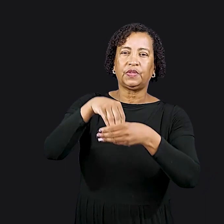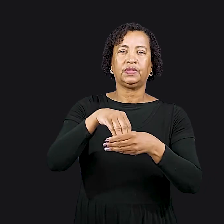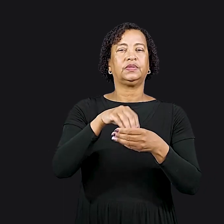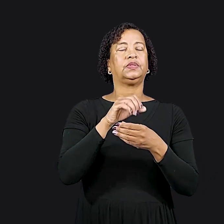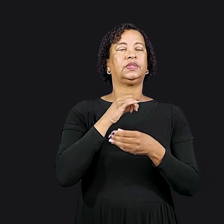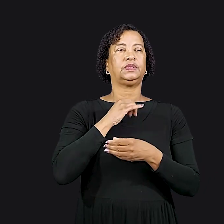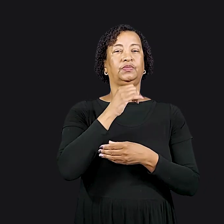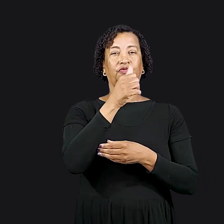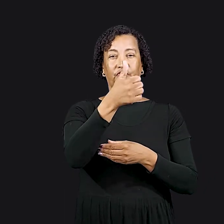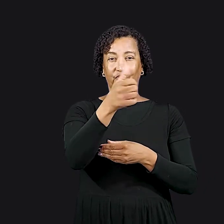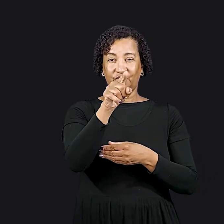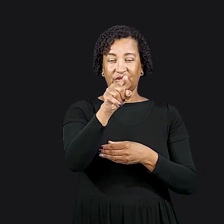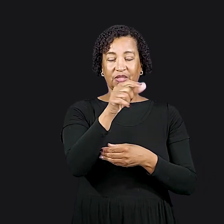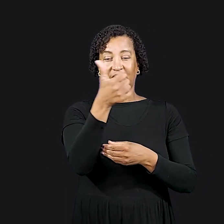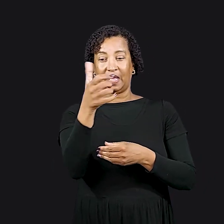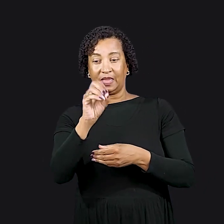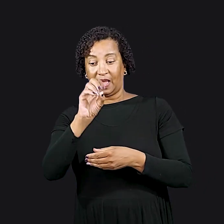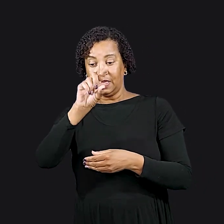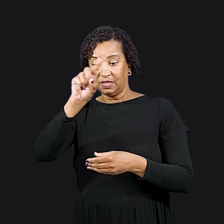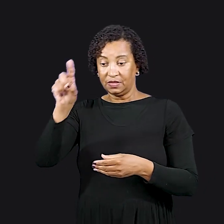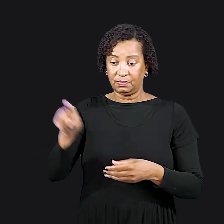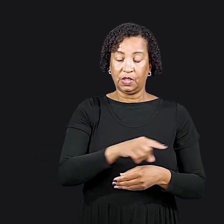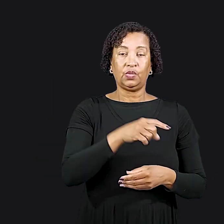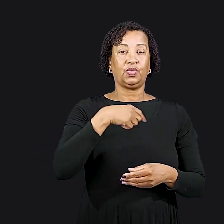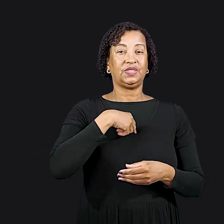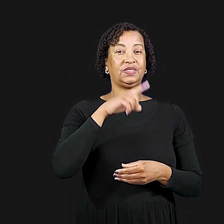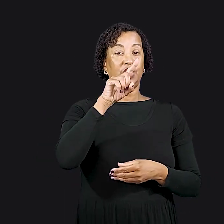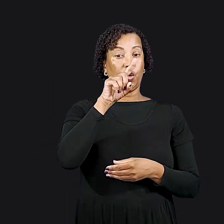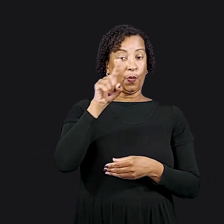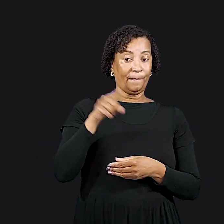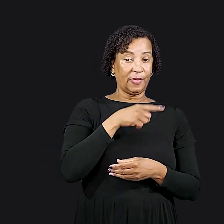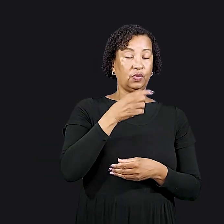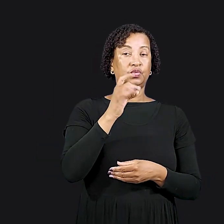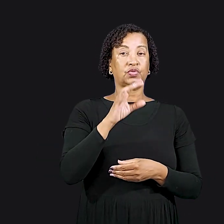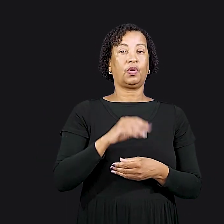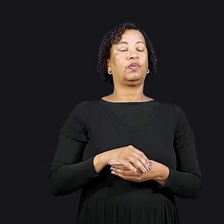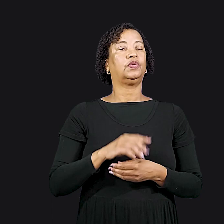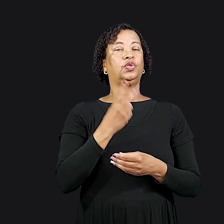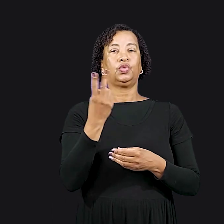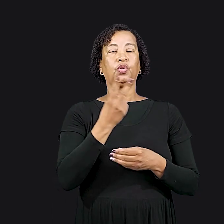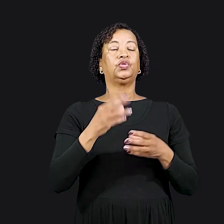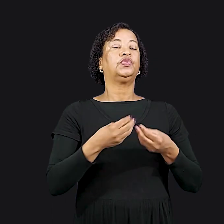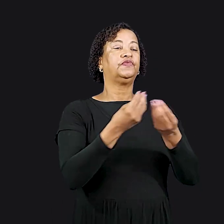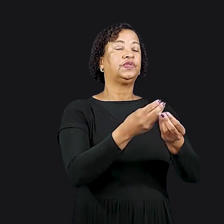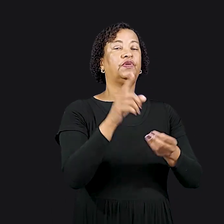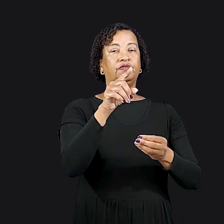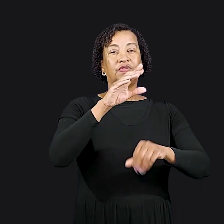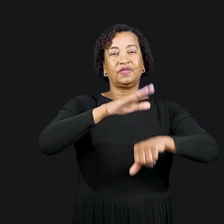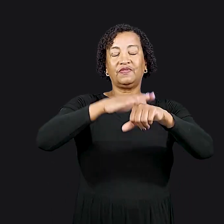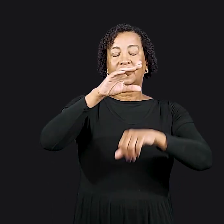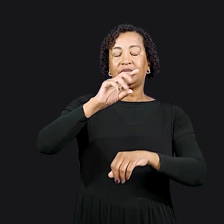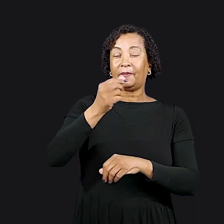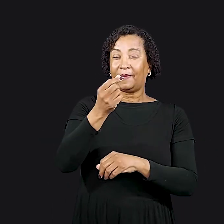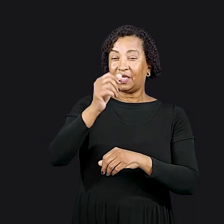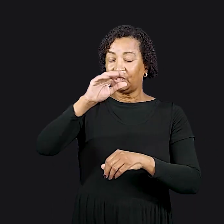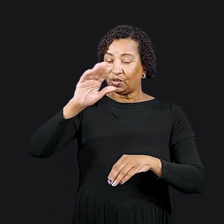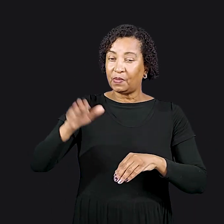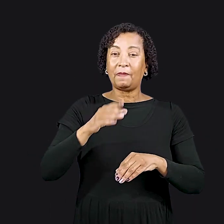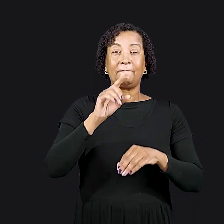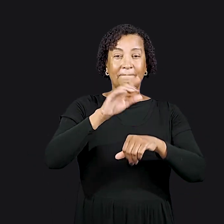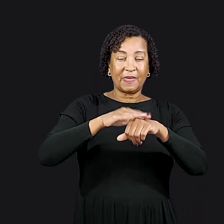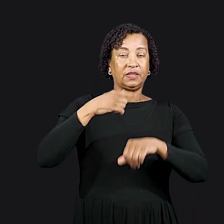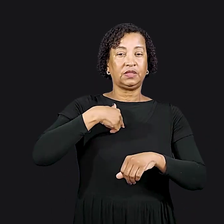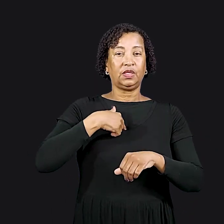tenha 10 milhões e eu apenas 1.000, e nós dois vamos ofertar. Você vai dar muito mais dinheiro do que eu,